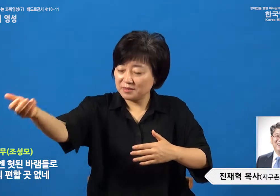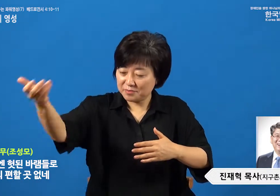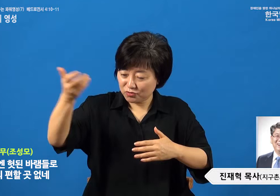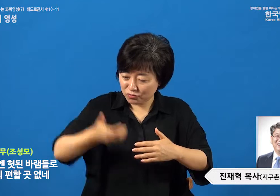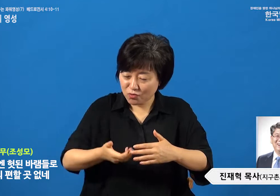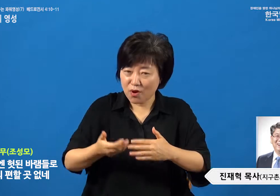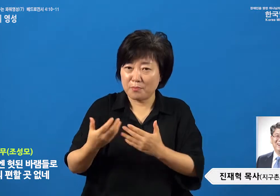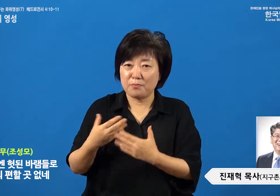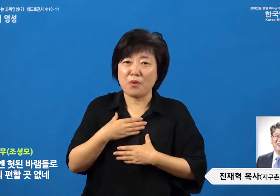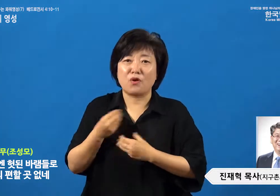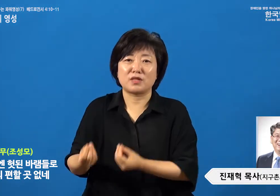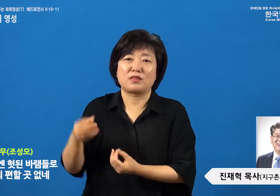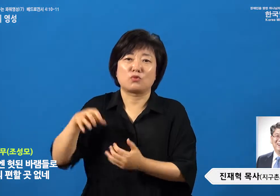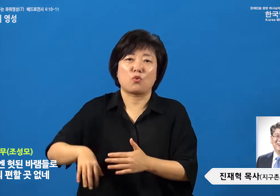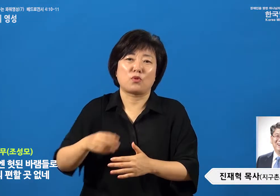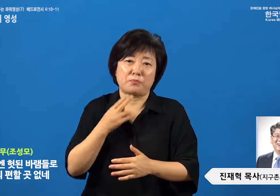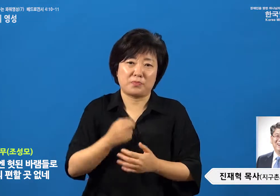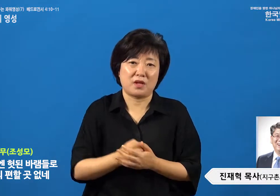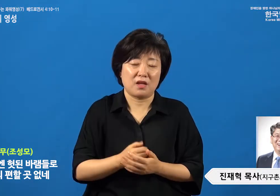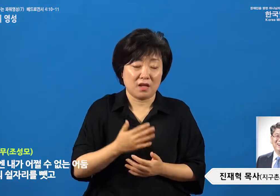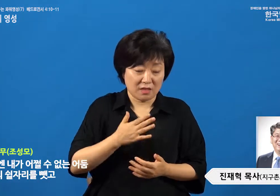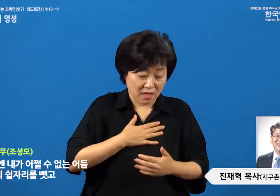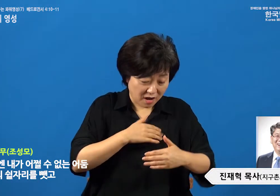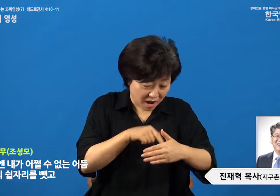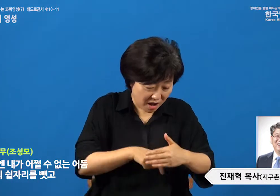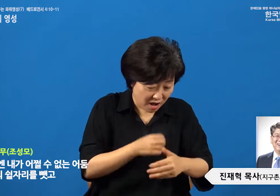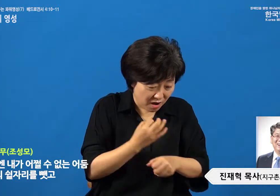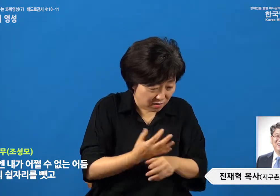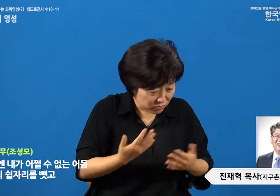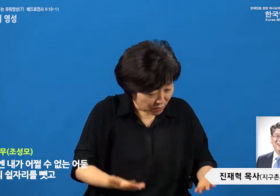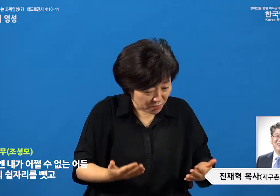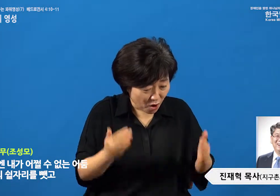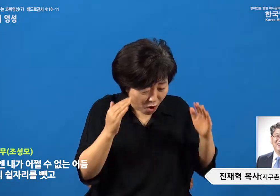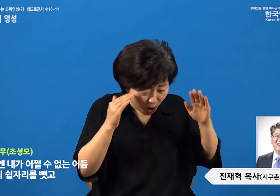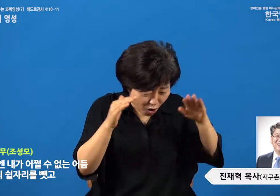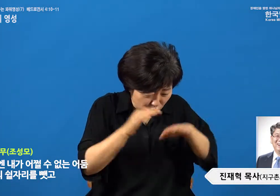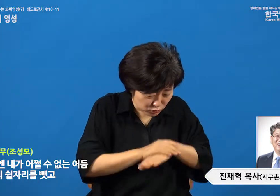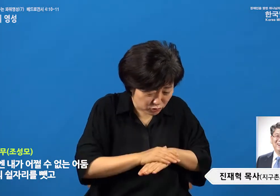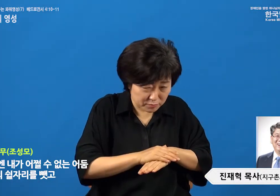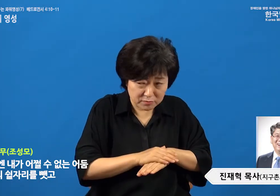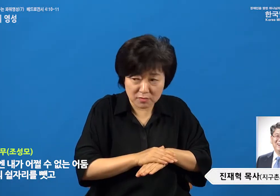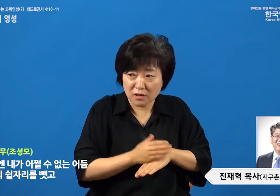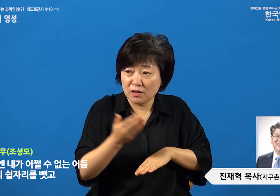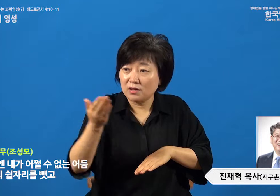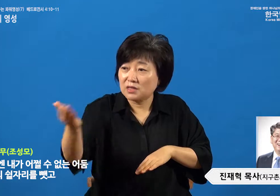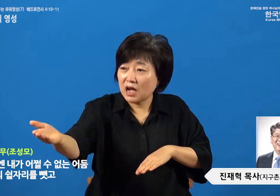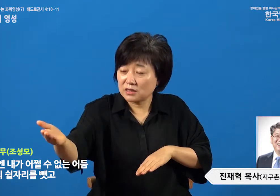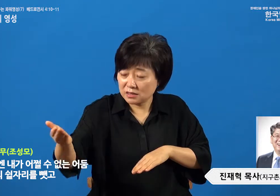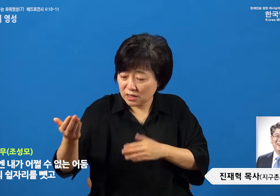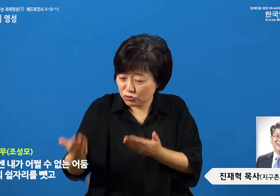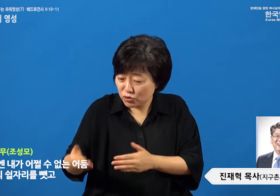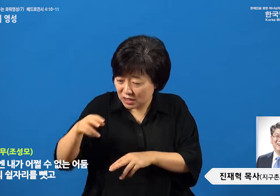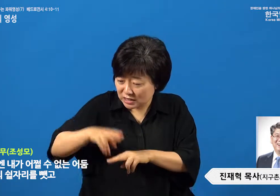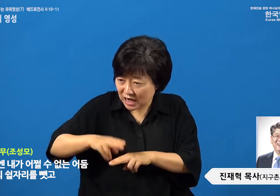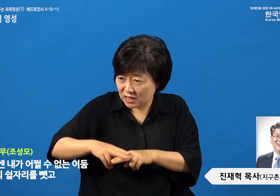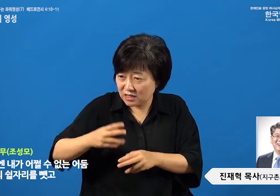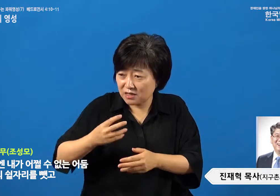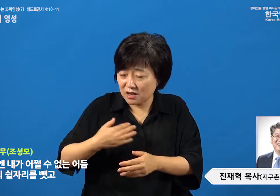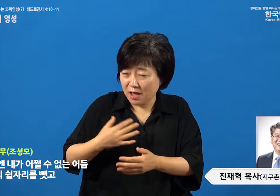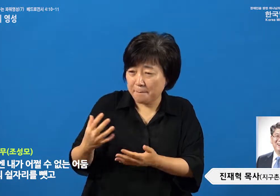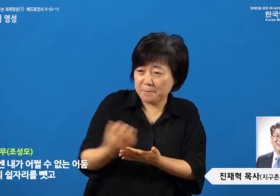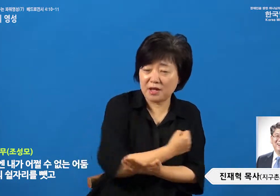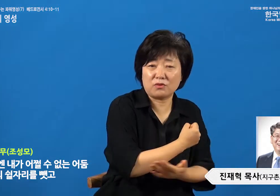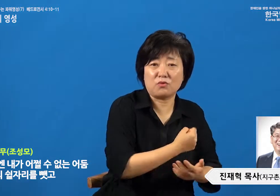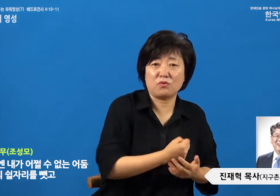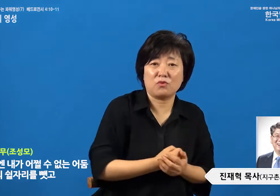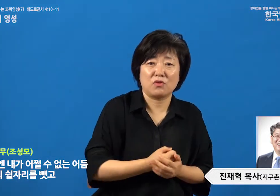곳 없네. 내 속엔 내가 어쩔 수 없는 어둠 당신의 쉴 자리를 뺏고, 내